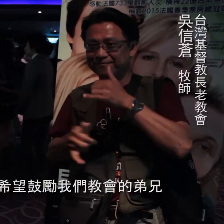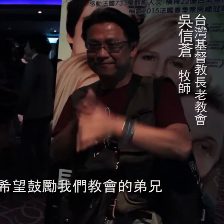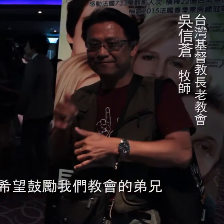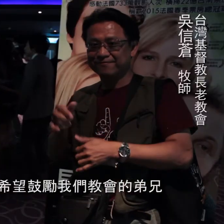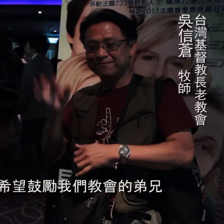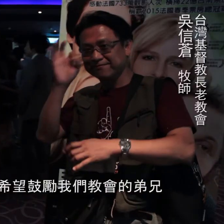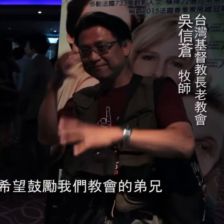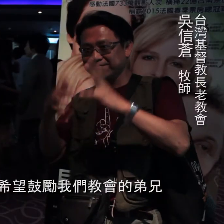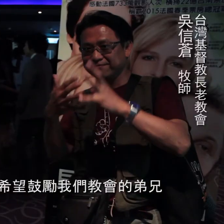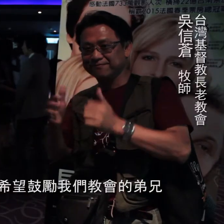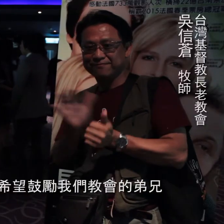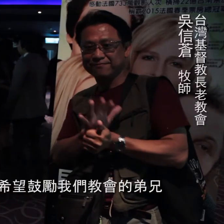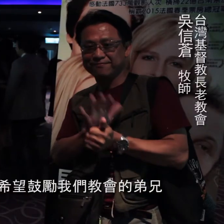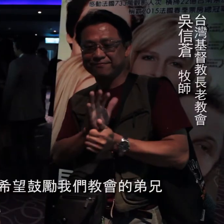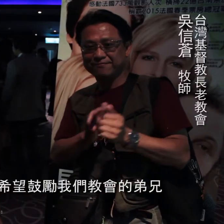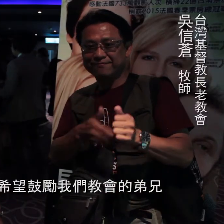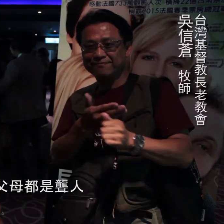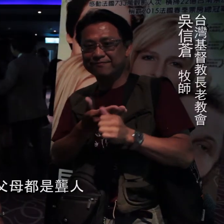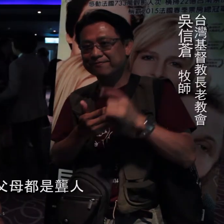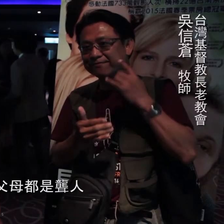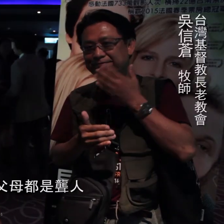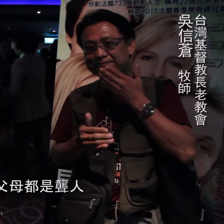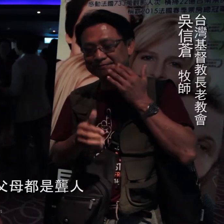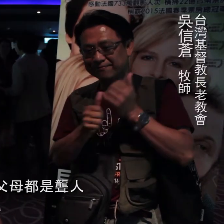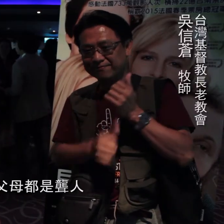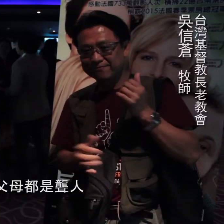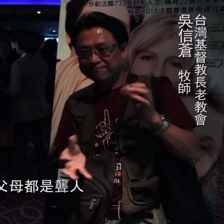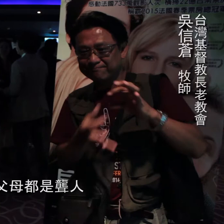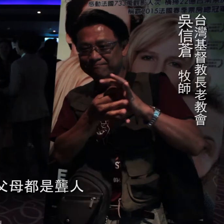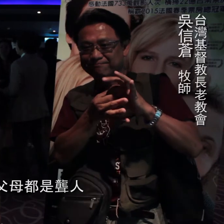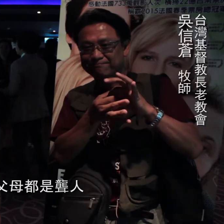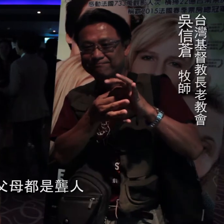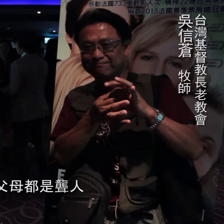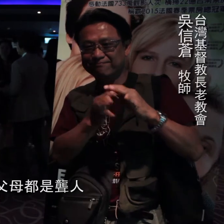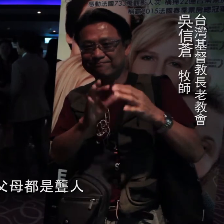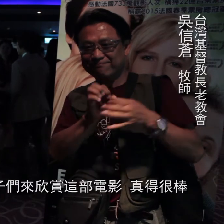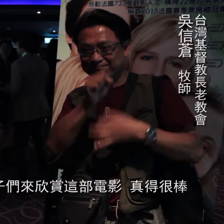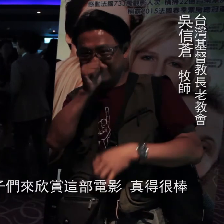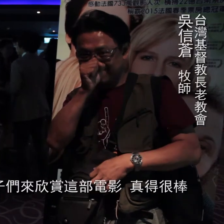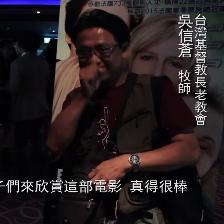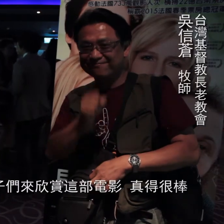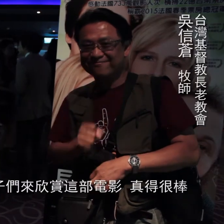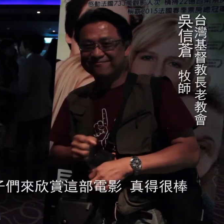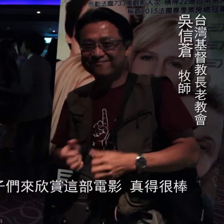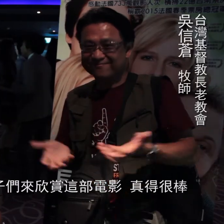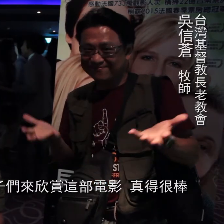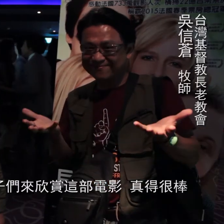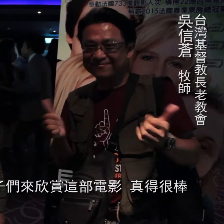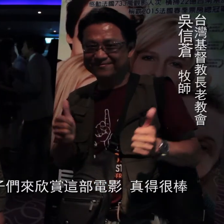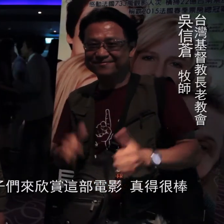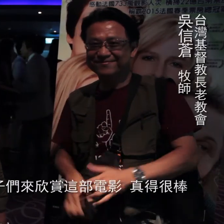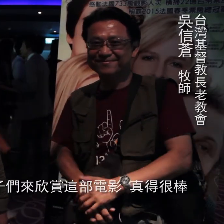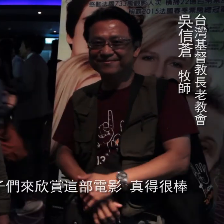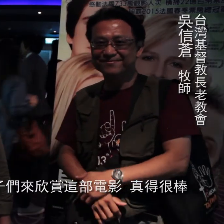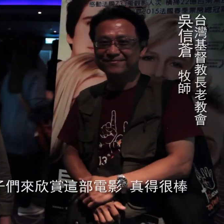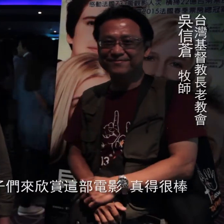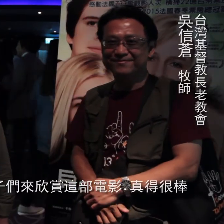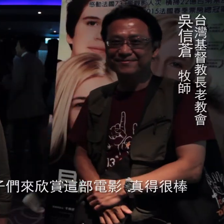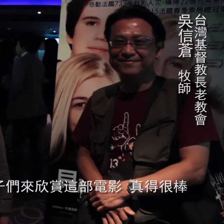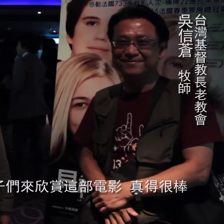励我们教会的这些弟兄，他们的父母都是聋人，他们也能够一起跟孩子们一起来欣赏这部